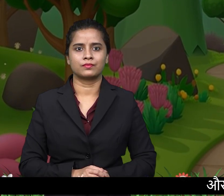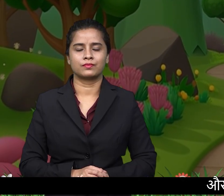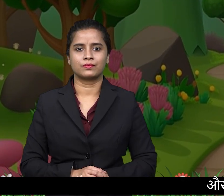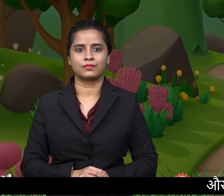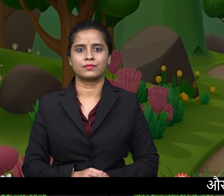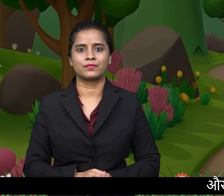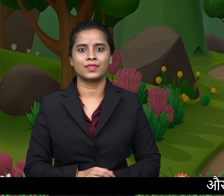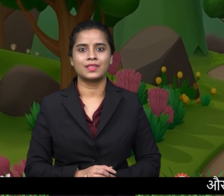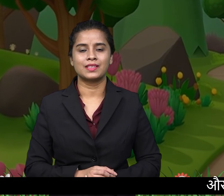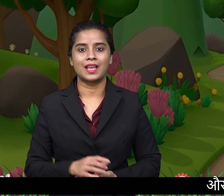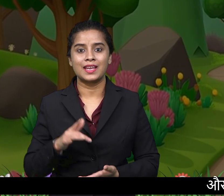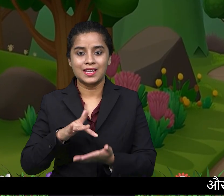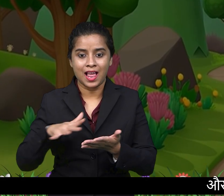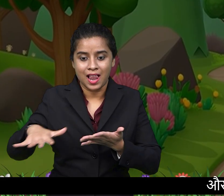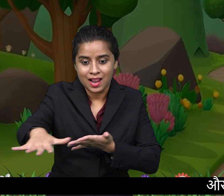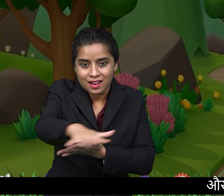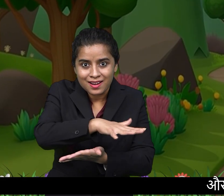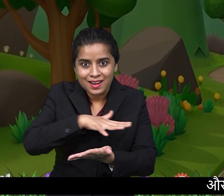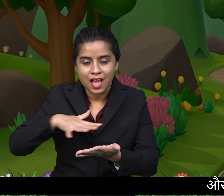और स्थलीय जानवर।